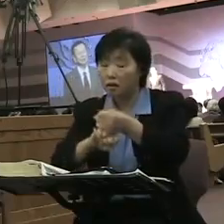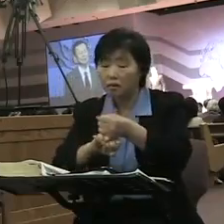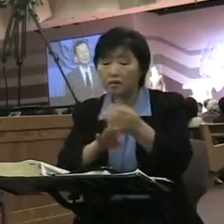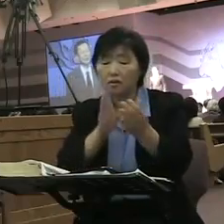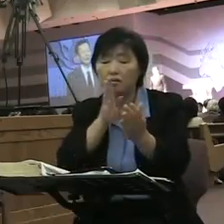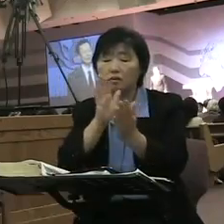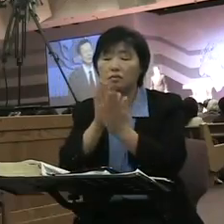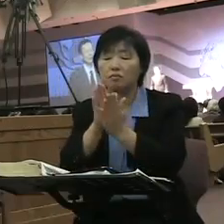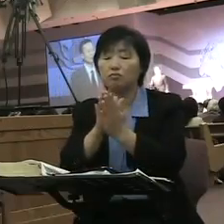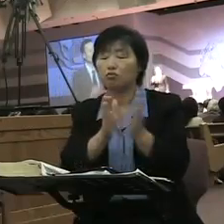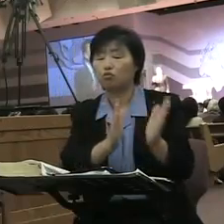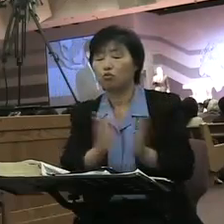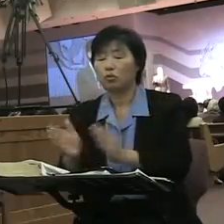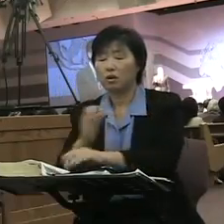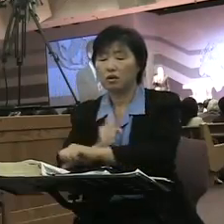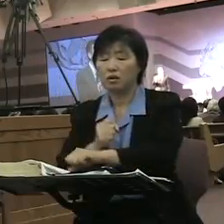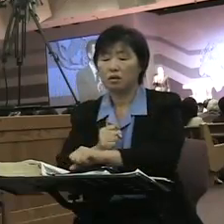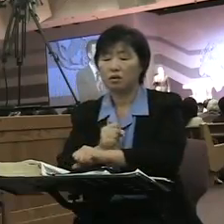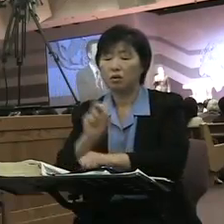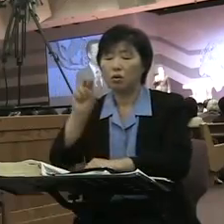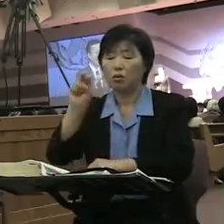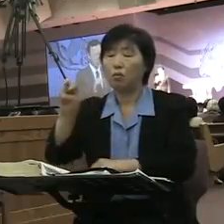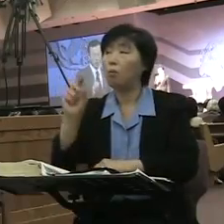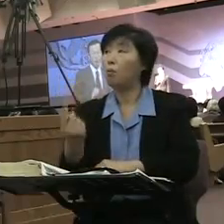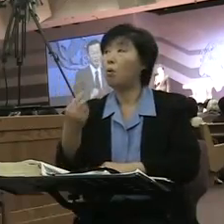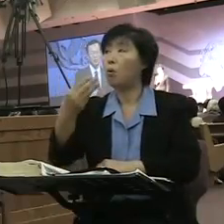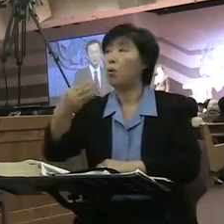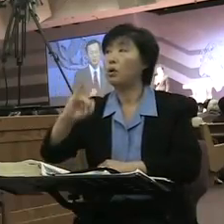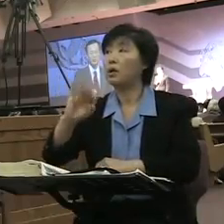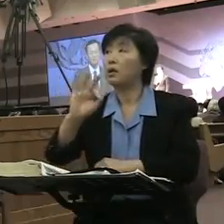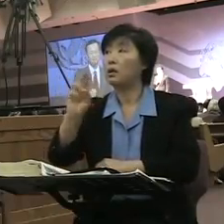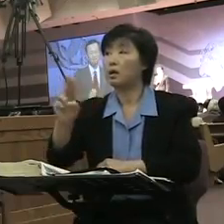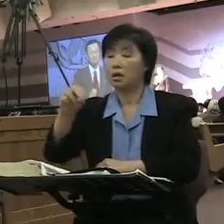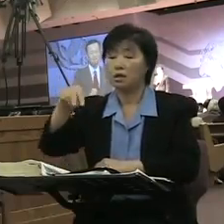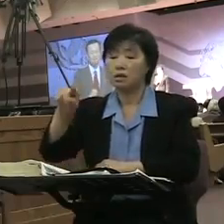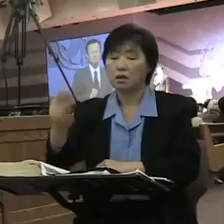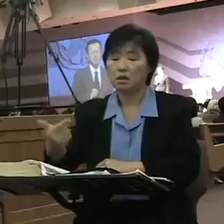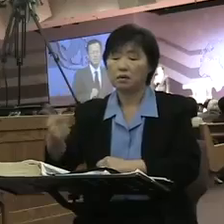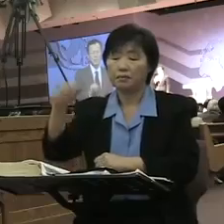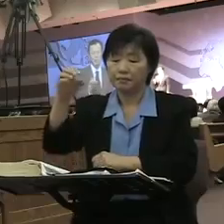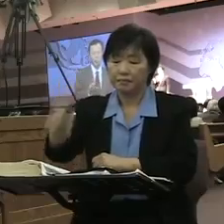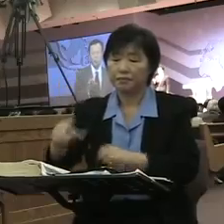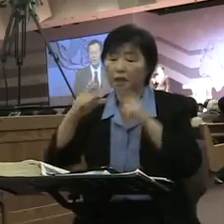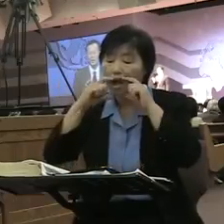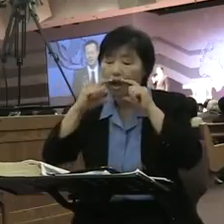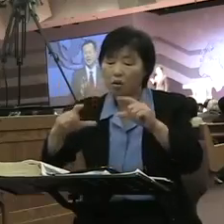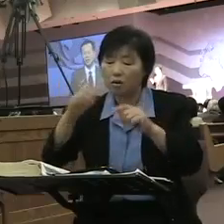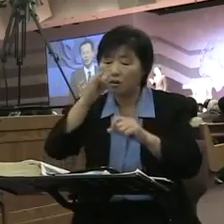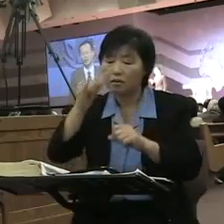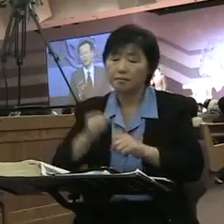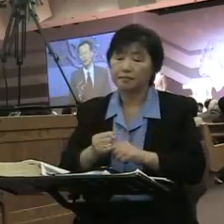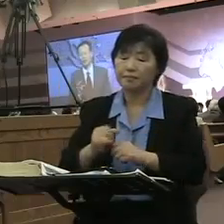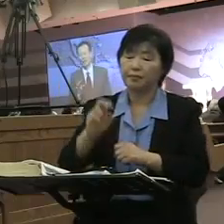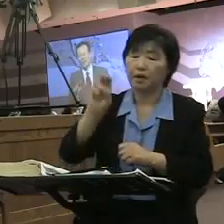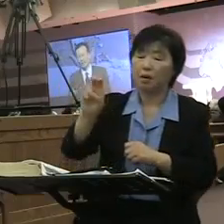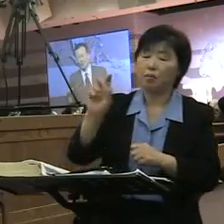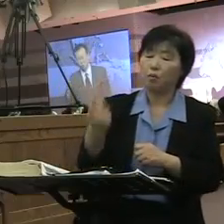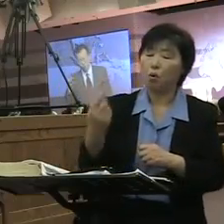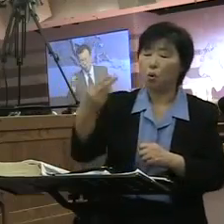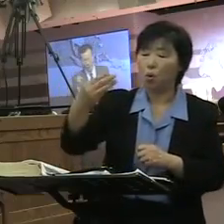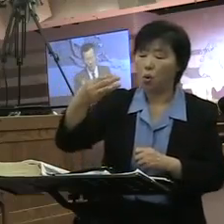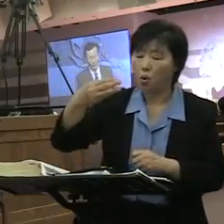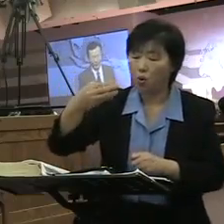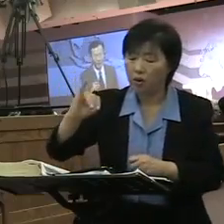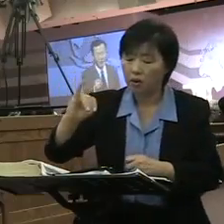준비하심을 그 모리아 산에서 강조하고 있는 것입니다. 이 모리아 산의 이 사건은